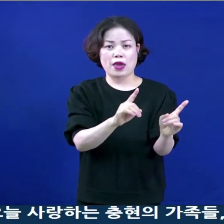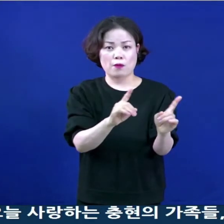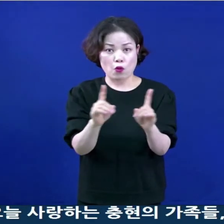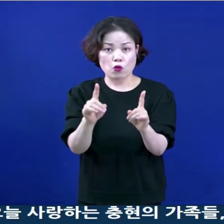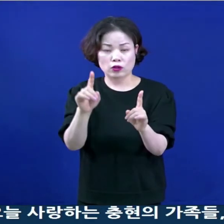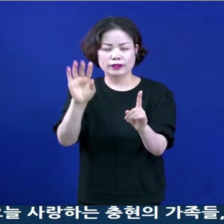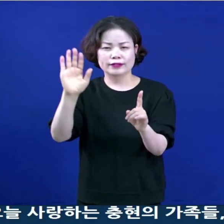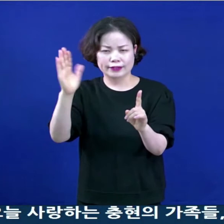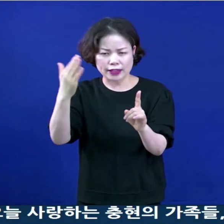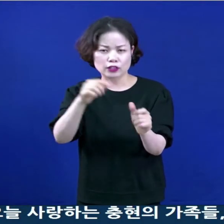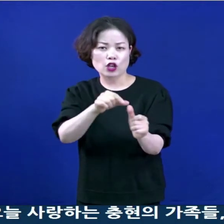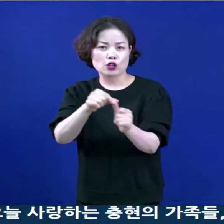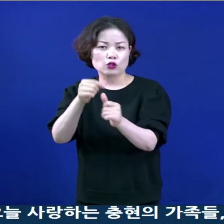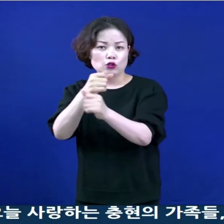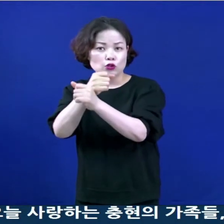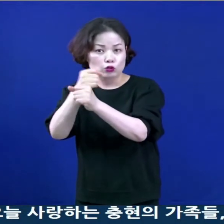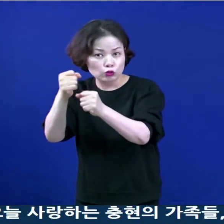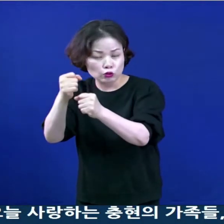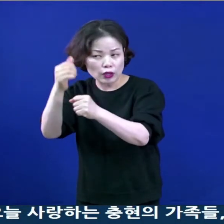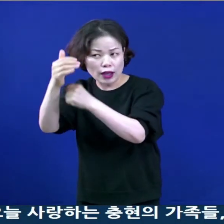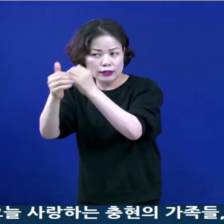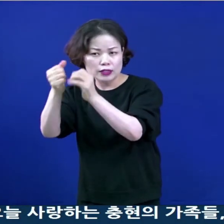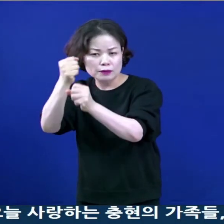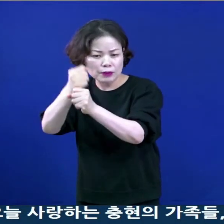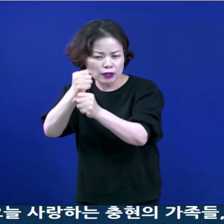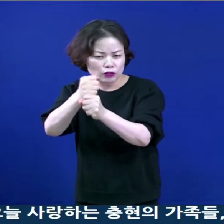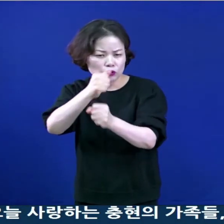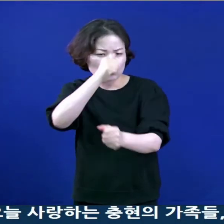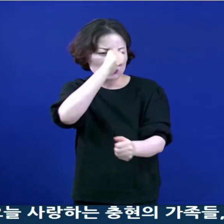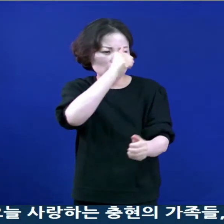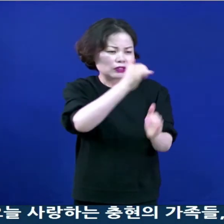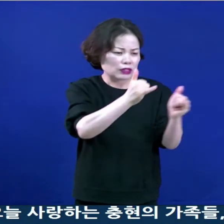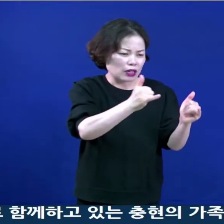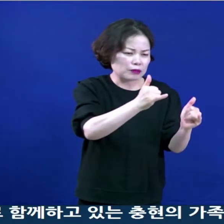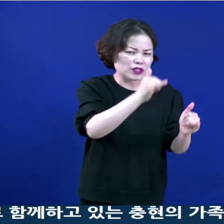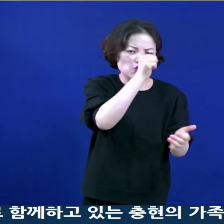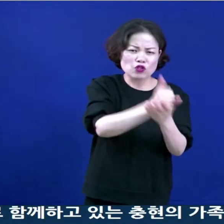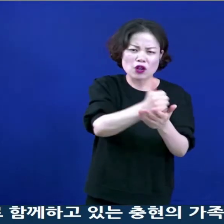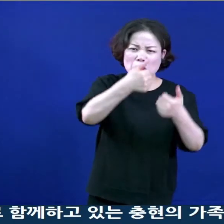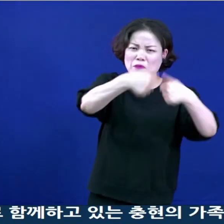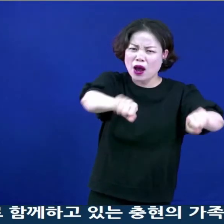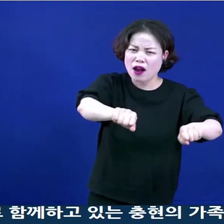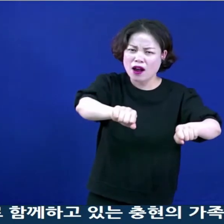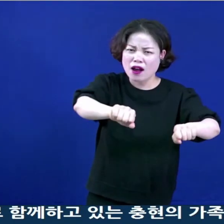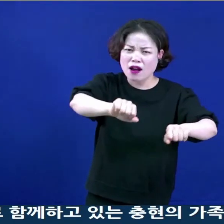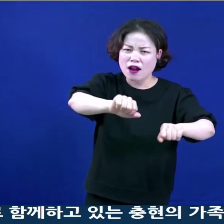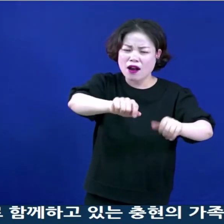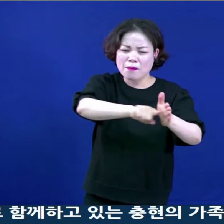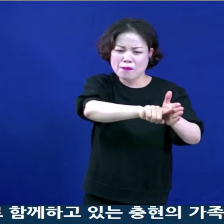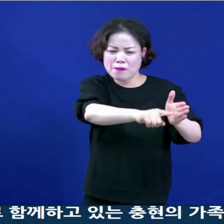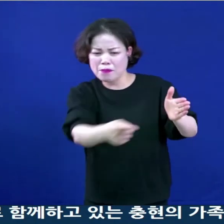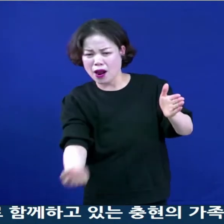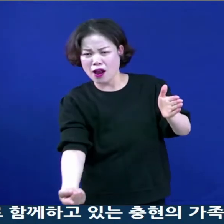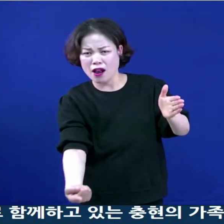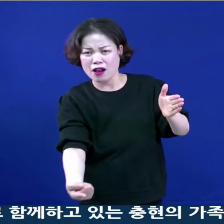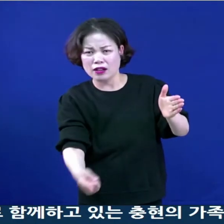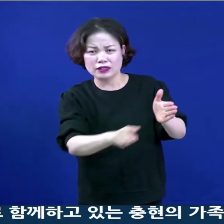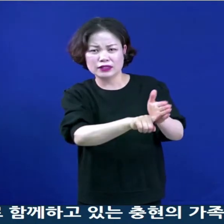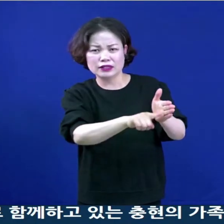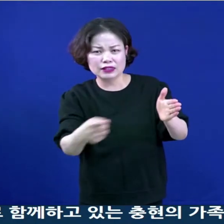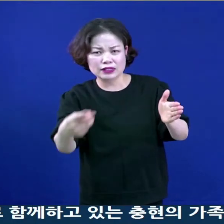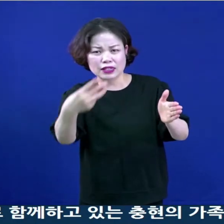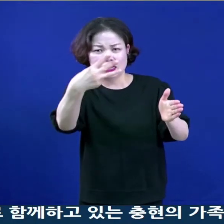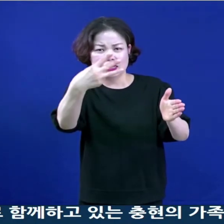구속입니다. 하나님이 만들었는데 인간이 죄로 파괴시켰는데 그것 때문에 타락되었는데 하나님이 이 타락된